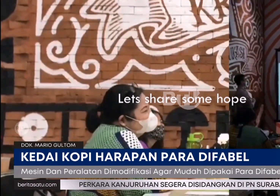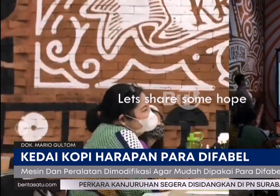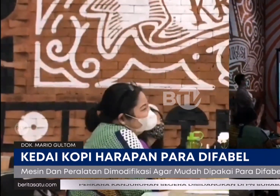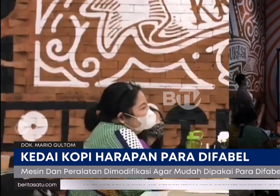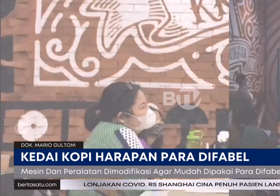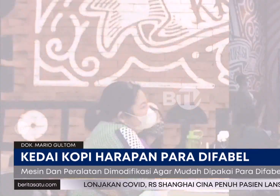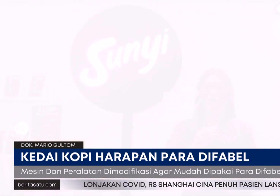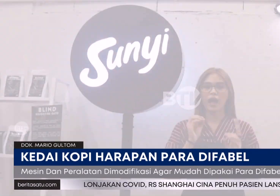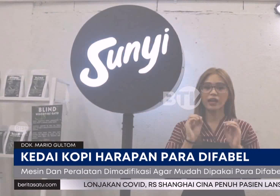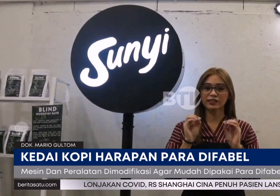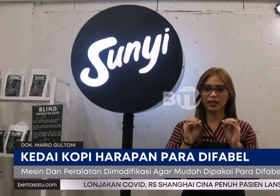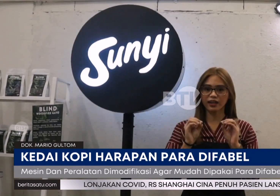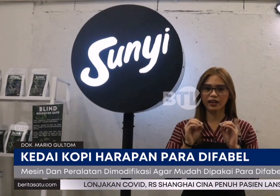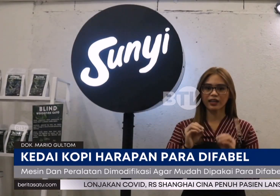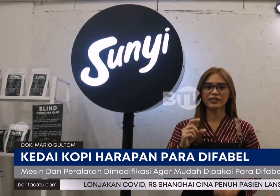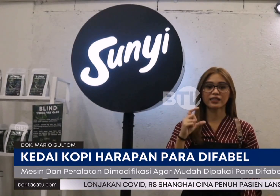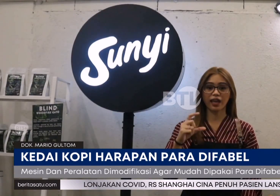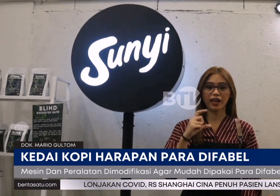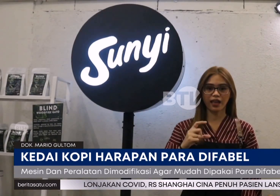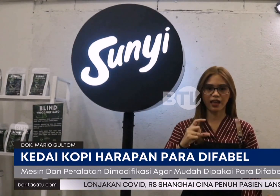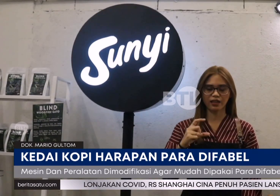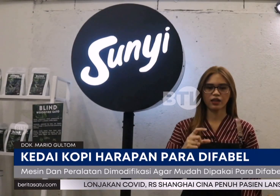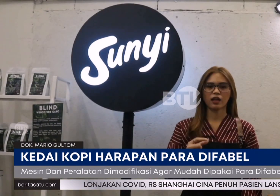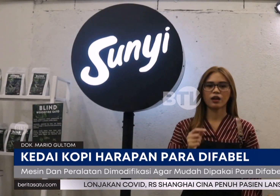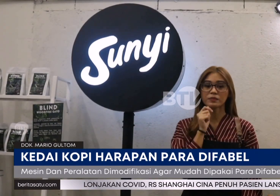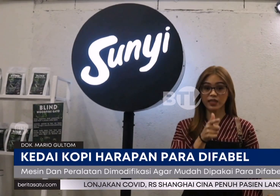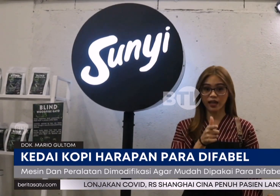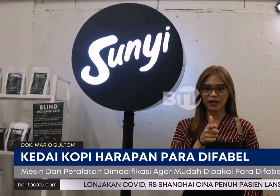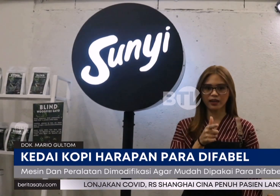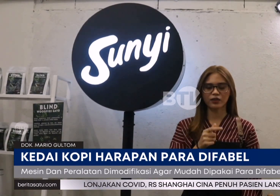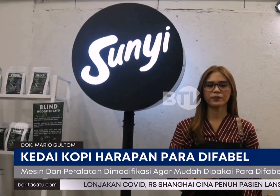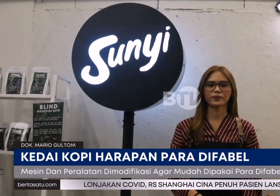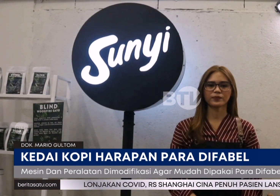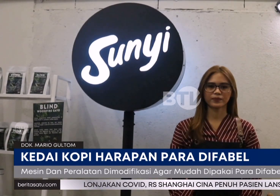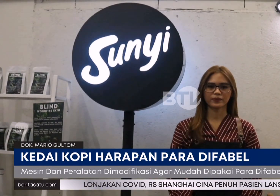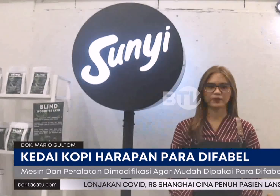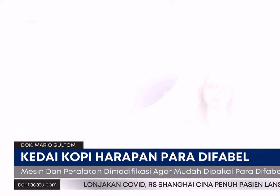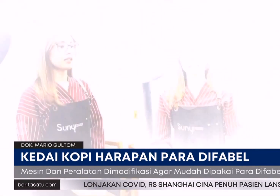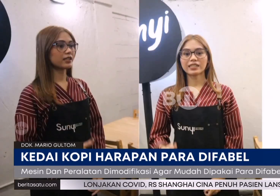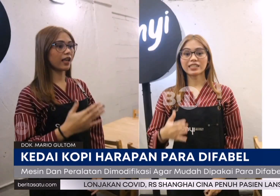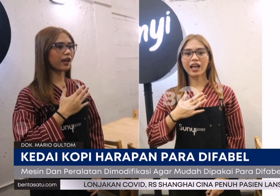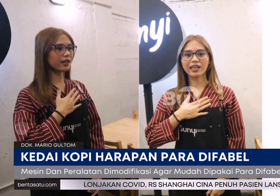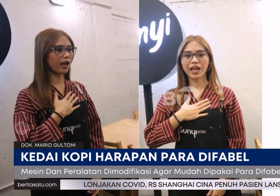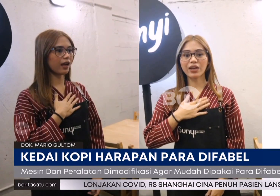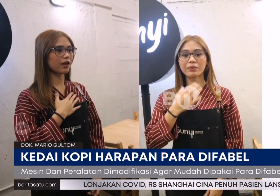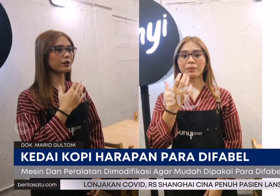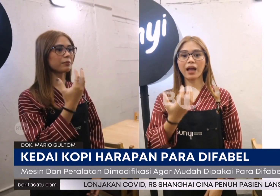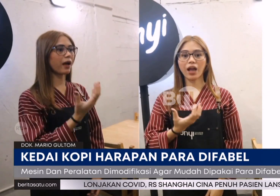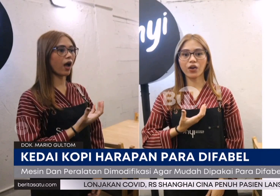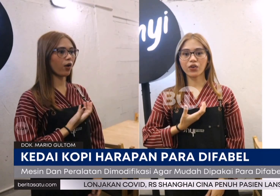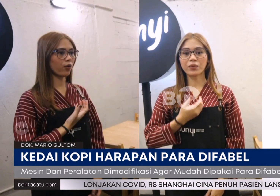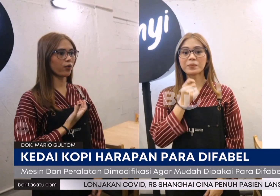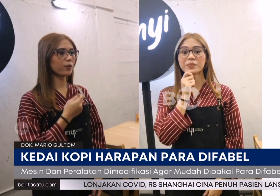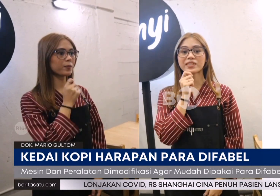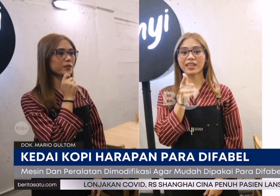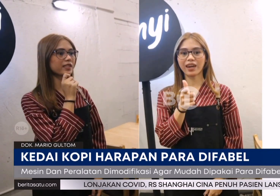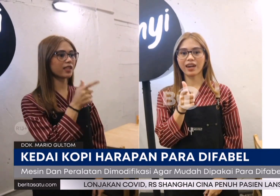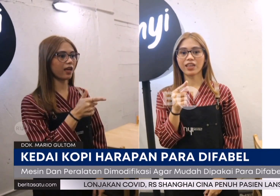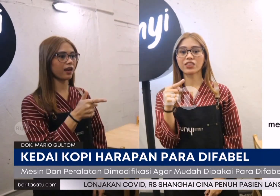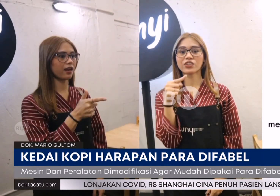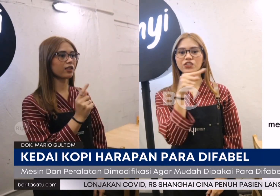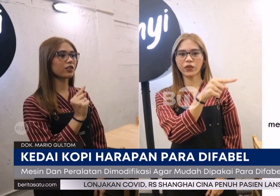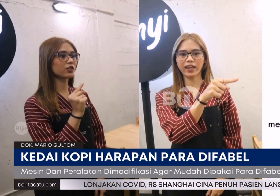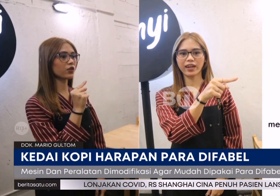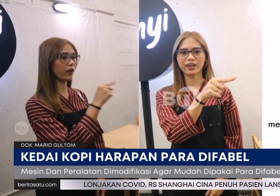kopi, pengunjung yang datang ke kedai ini juga bisa belajar bahasa isyarat secara gratis. Saat pandemi, kedai Sunyi